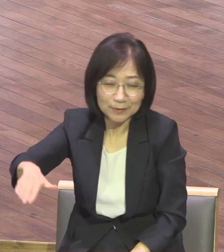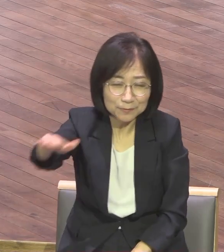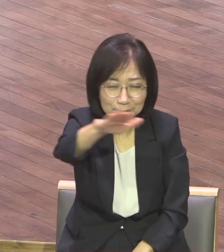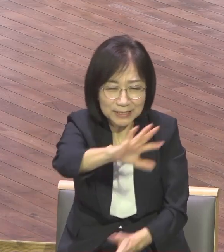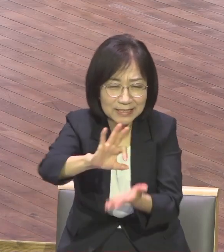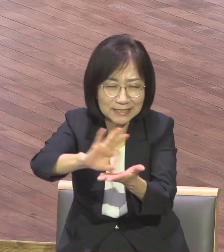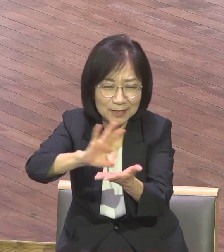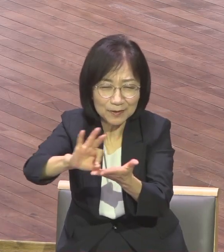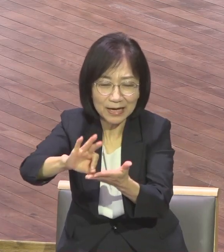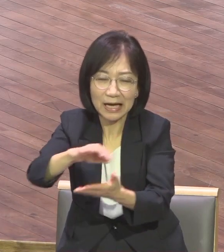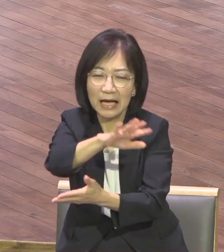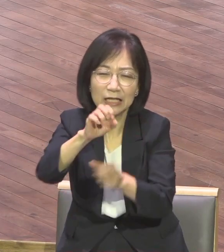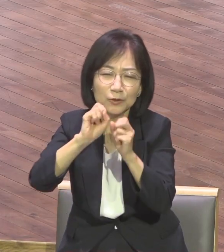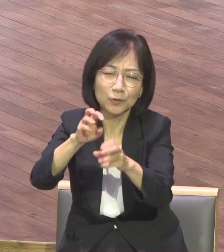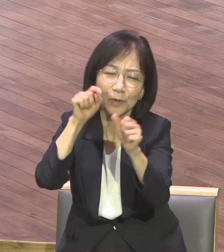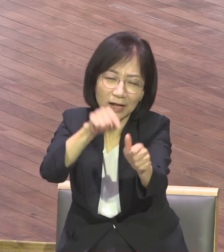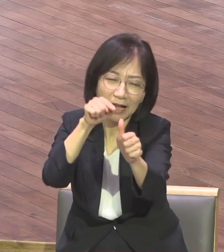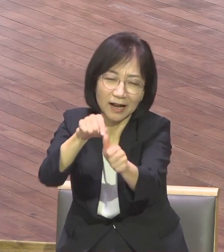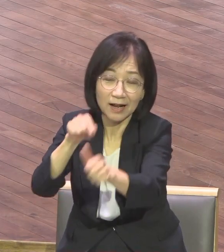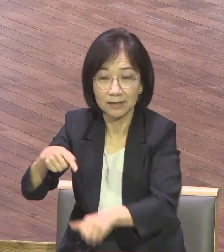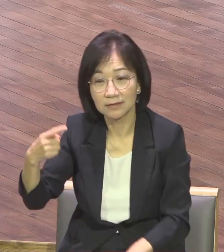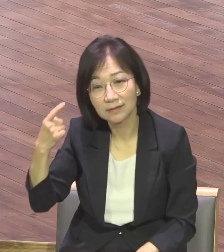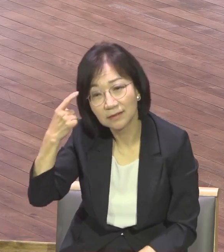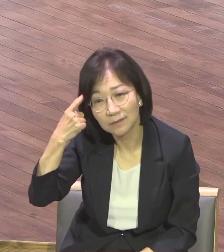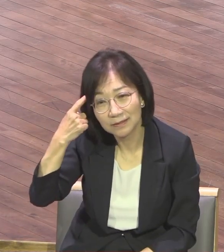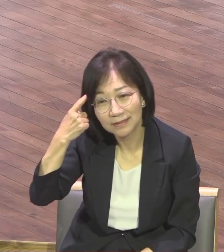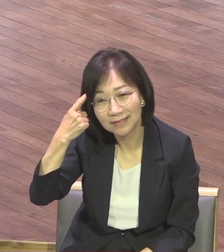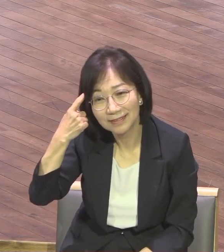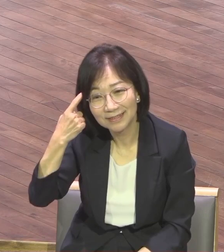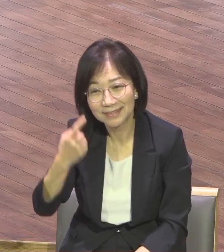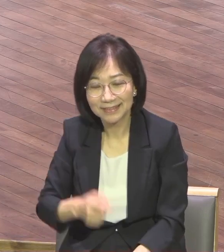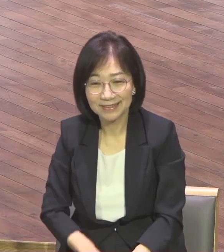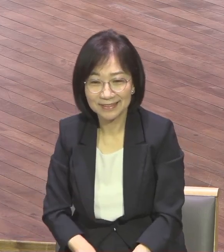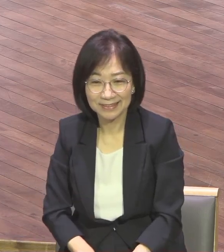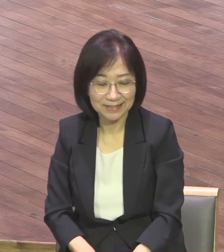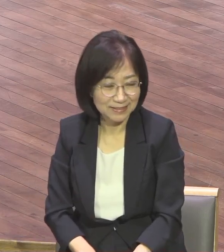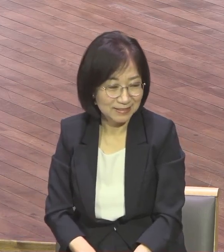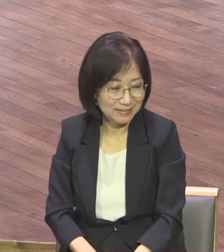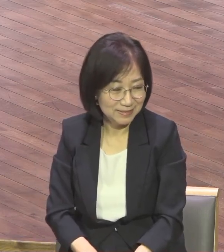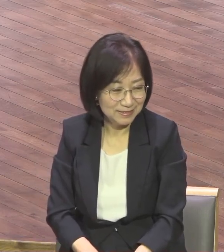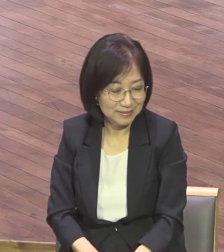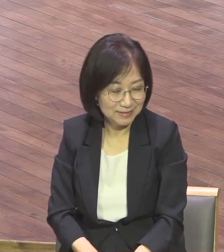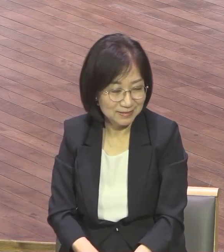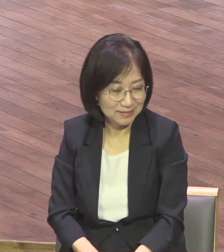자꾸 쳐다보냐고. 왜 물질을 바라보냐 말이에요. 그러니까 다 이런 거예요.